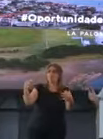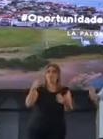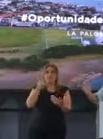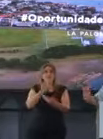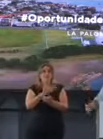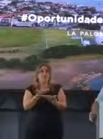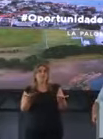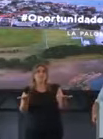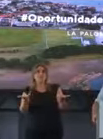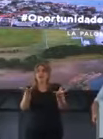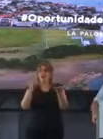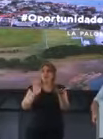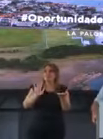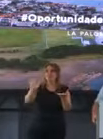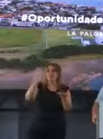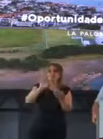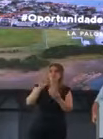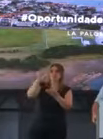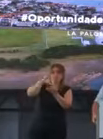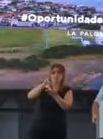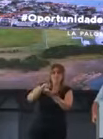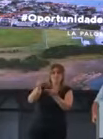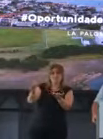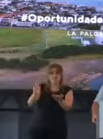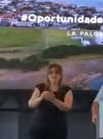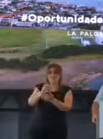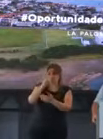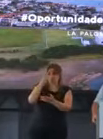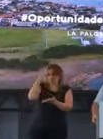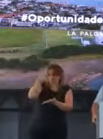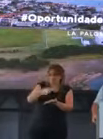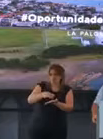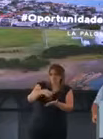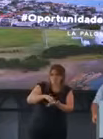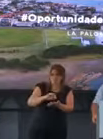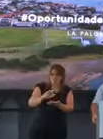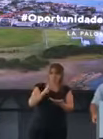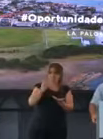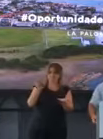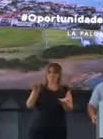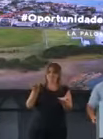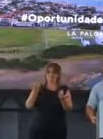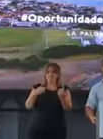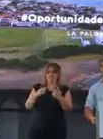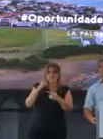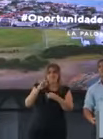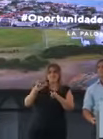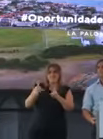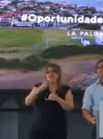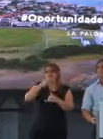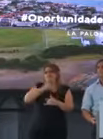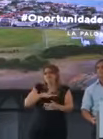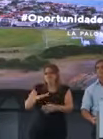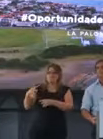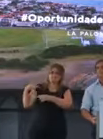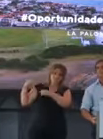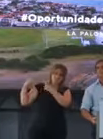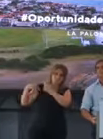tenemos y no sé qué en este rincón del mundo que hemos heredado de nuestros ancestros.